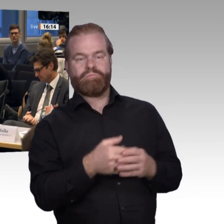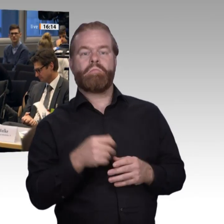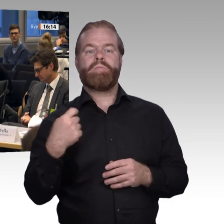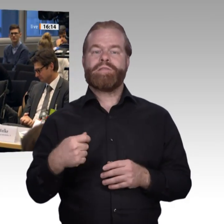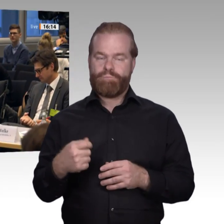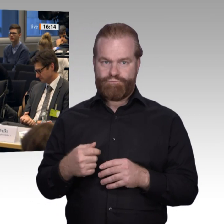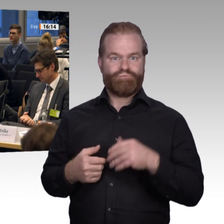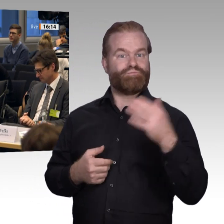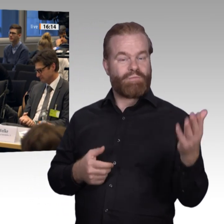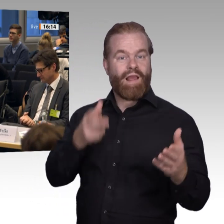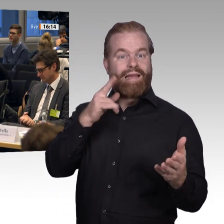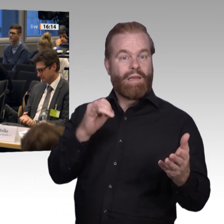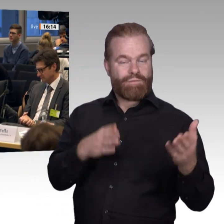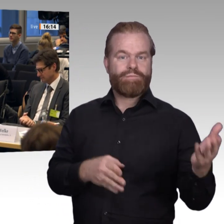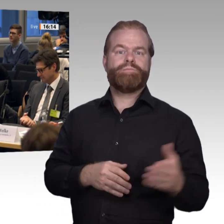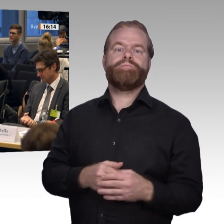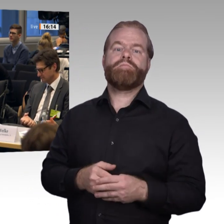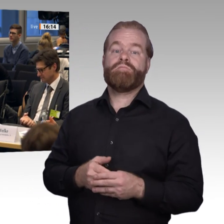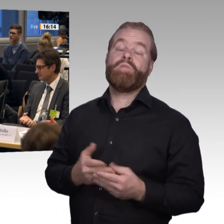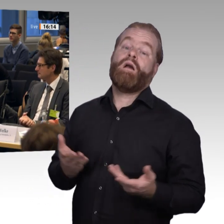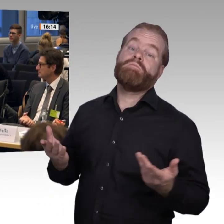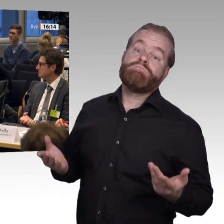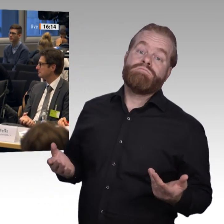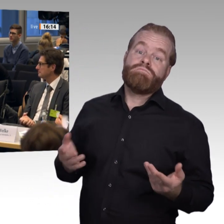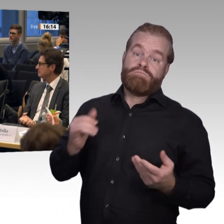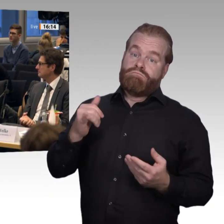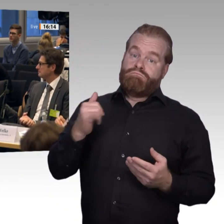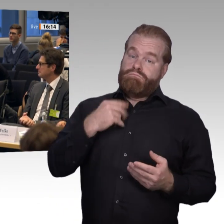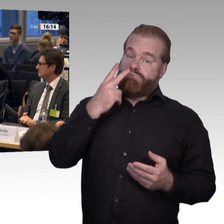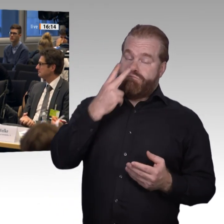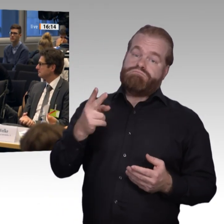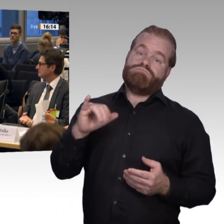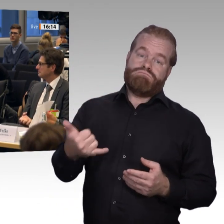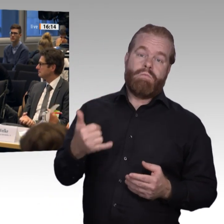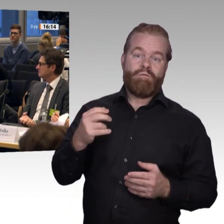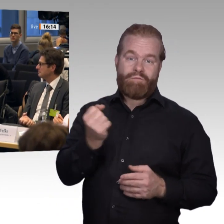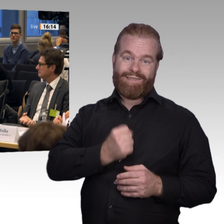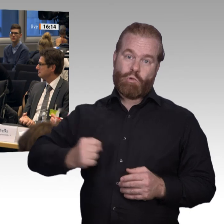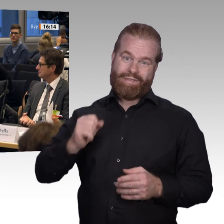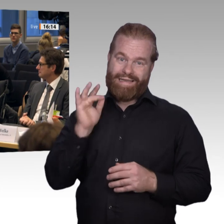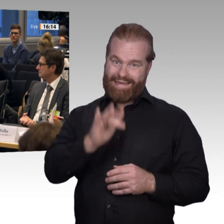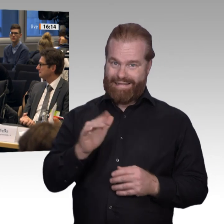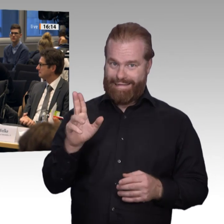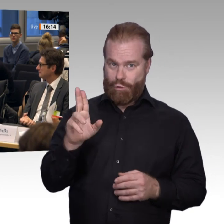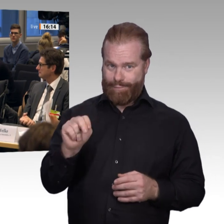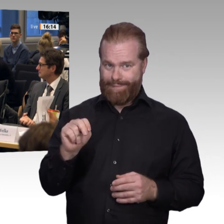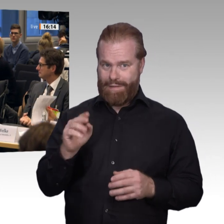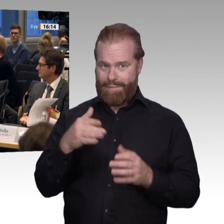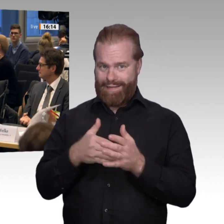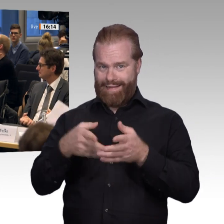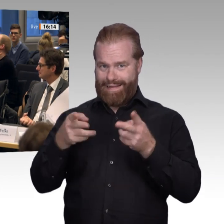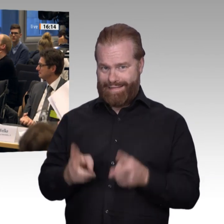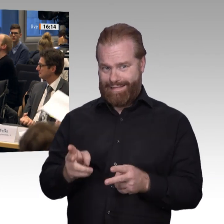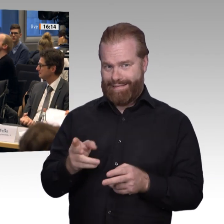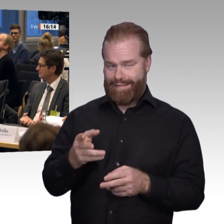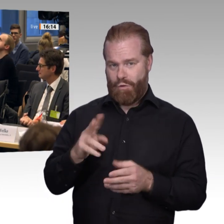ja auch ratifiziert wurde. Artikel 4 sagt ganz klar, dass die Vertragsstaaten dazu verpflichtet sind, Gesetzgebungs-,